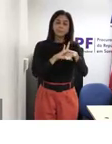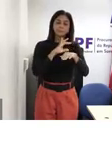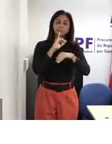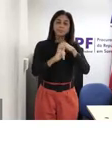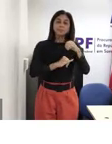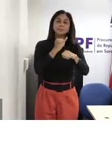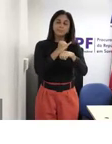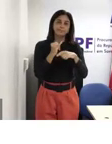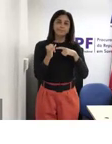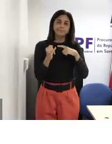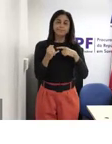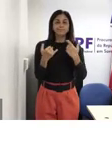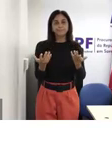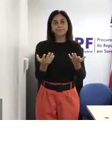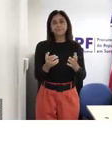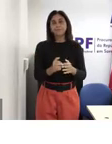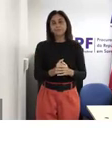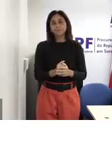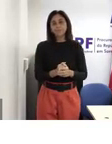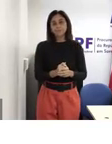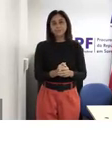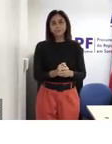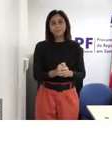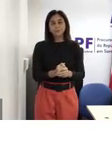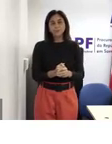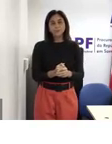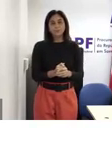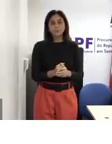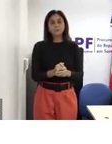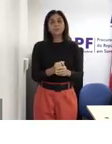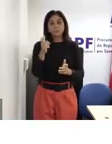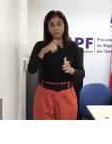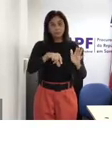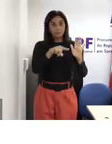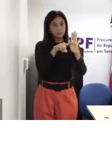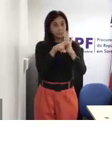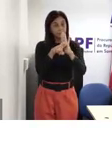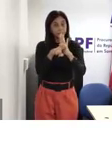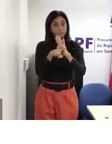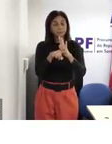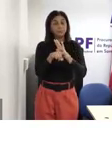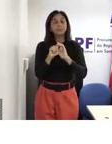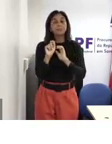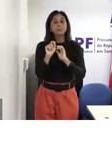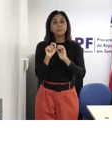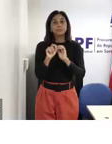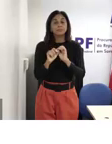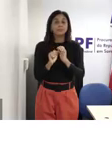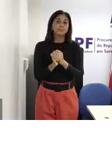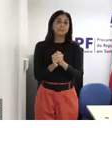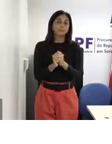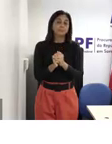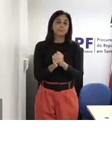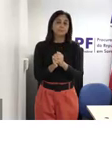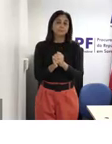perguntas eh Mas aí tem a outra pesquisa a pesquisa disrupting har que também foi feita por esse comitê